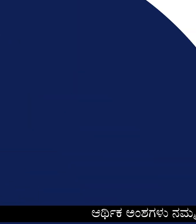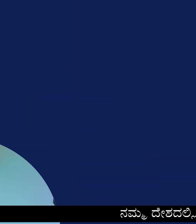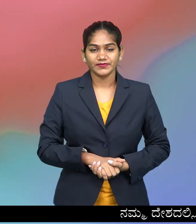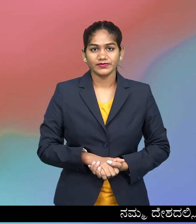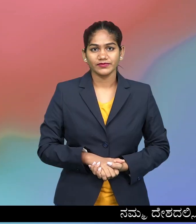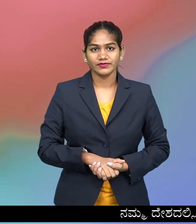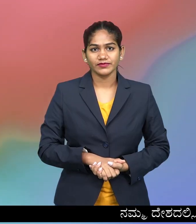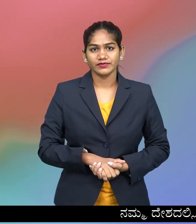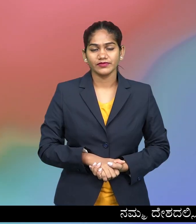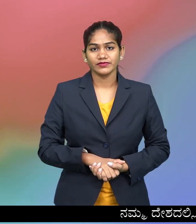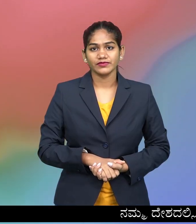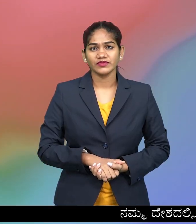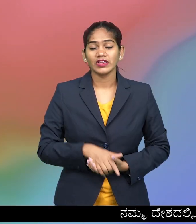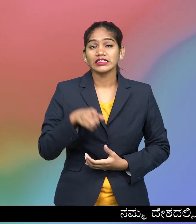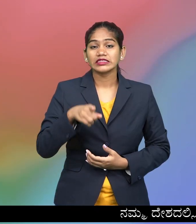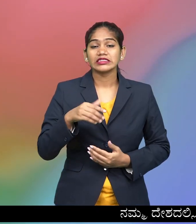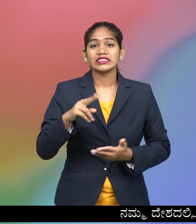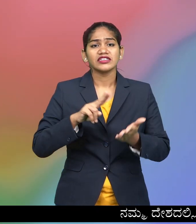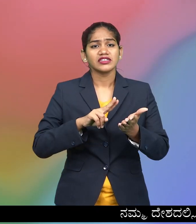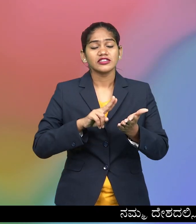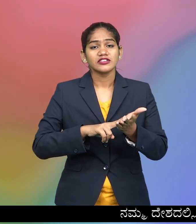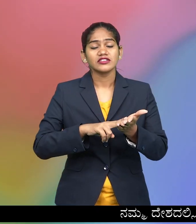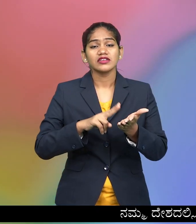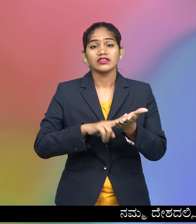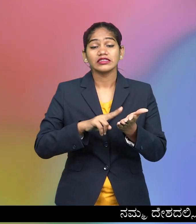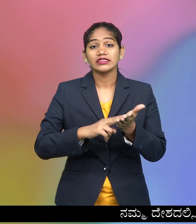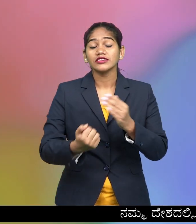ನಮ್ಮ ದೇಶದಲ್ಲಿ ಅಪೌಷ್ಟಿಕತೆ 3 ವಿಧಾನವಾಗಿವೆ.